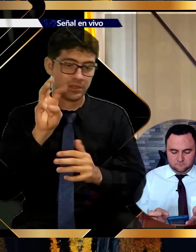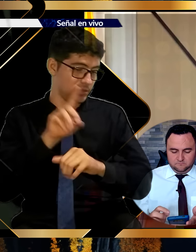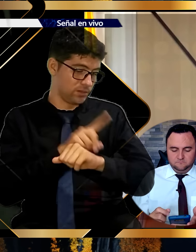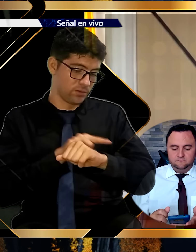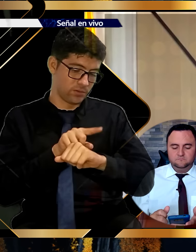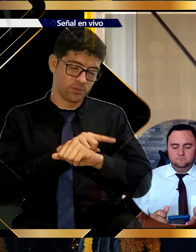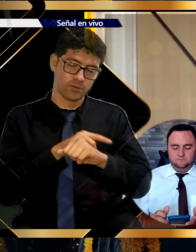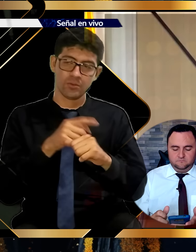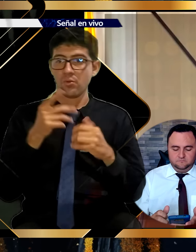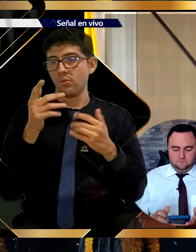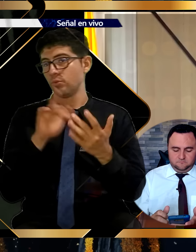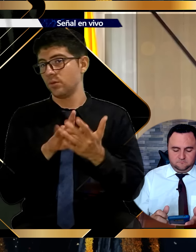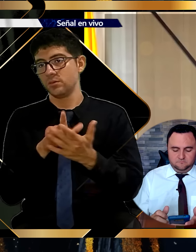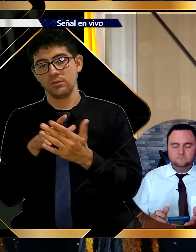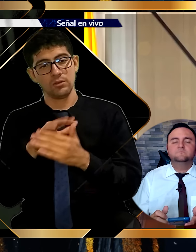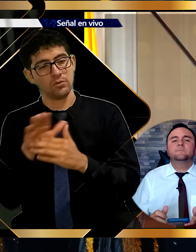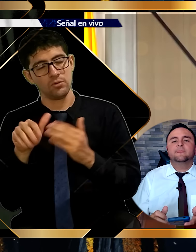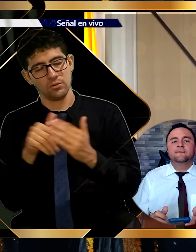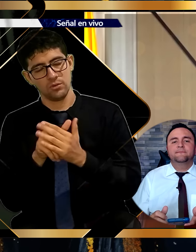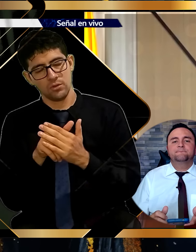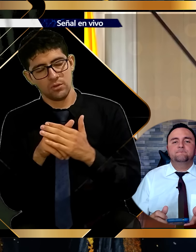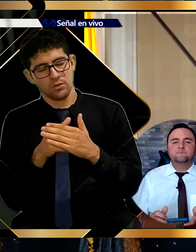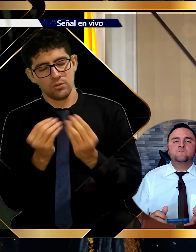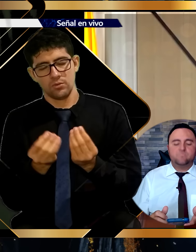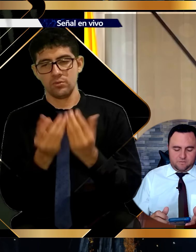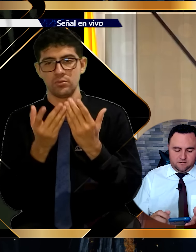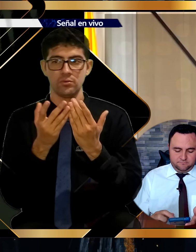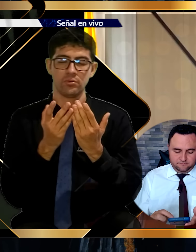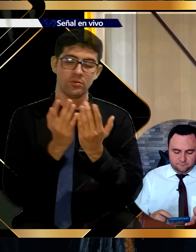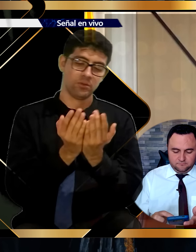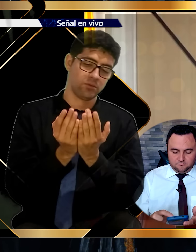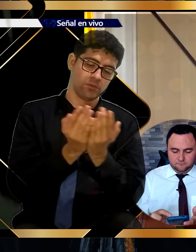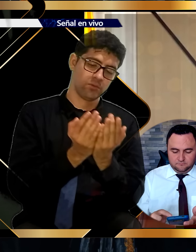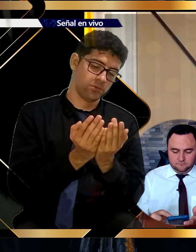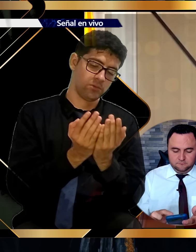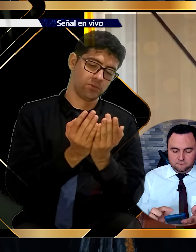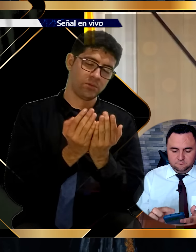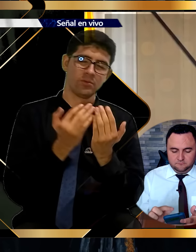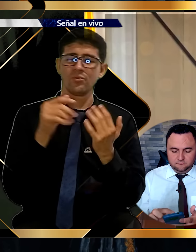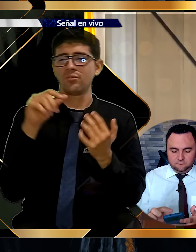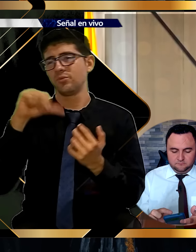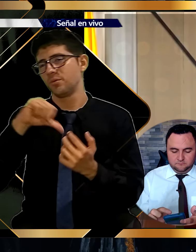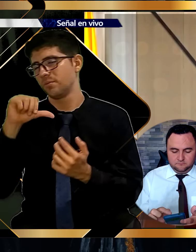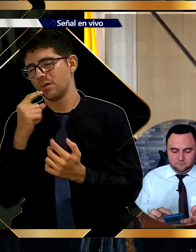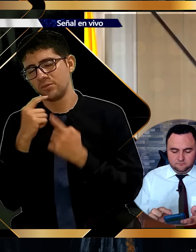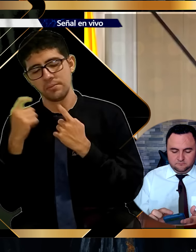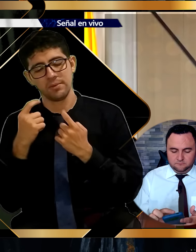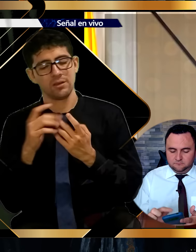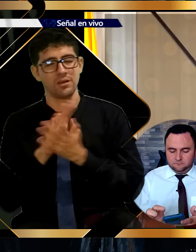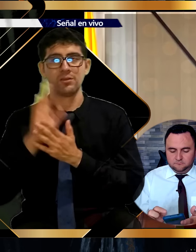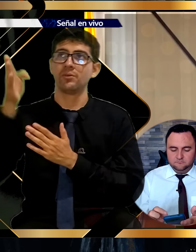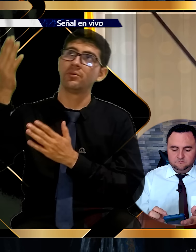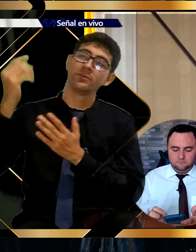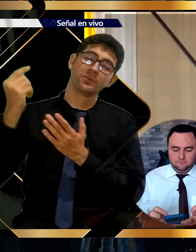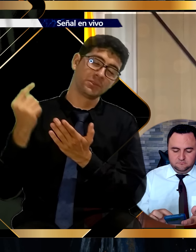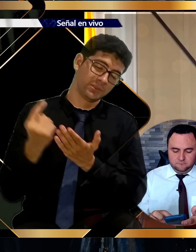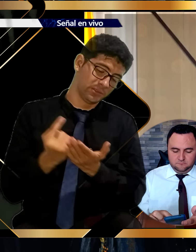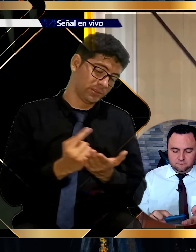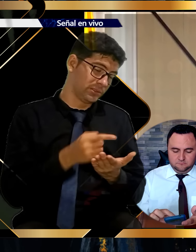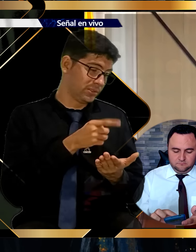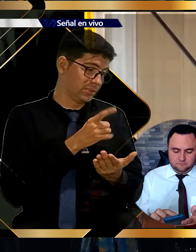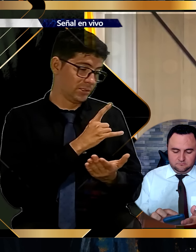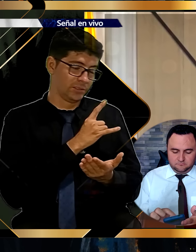estuve en todos los cultos. Estaba estudiando y no pude ir al culto, entonces ya estoy mal. Y si viene el Señor me pilla ya en la